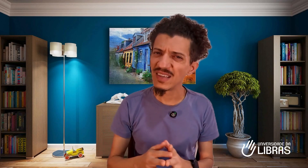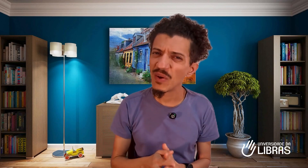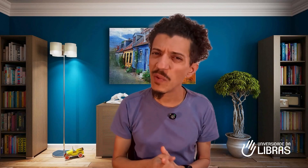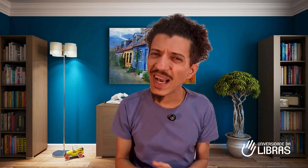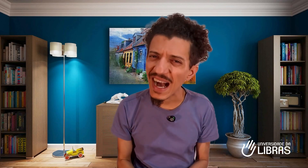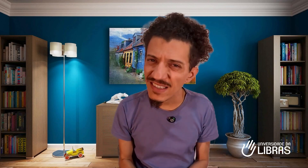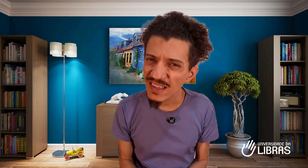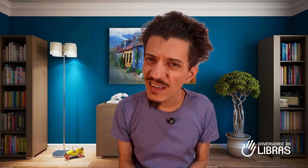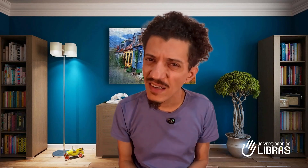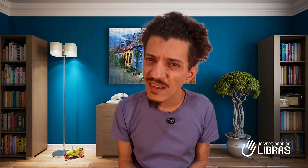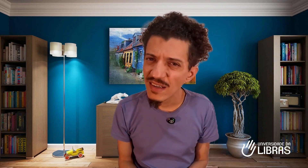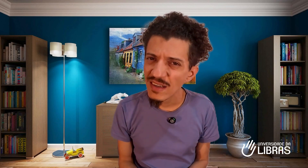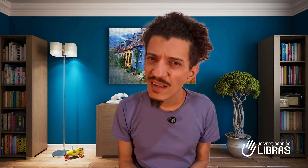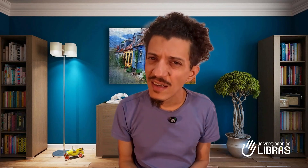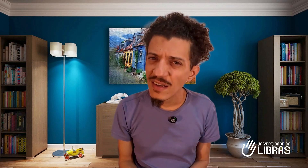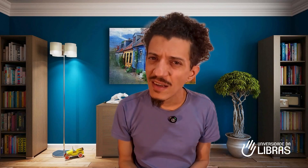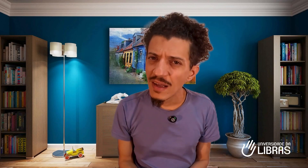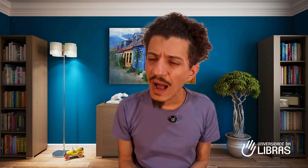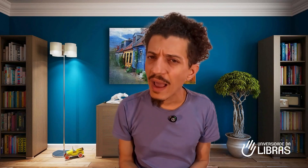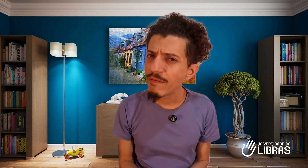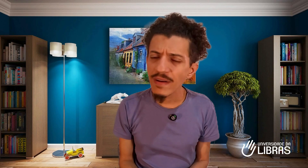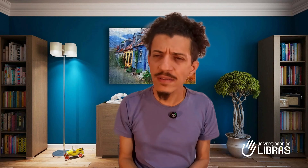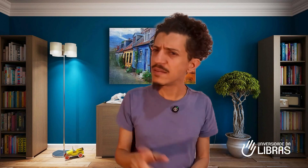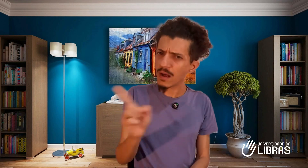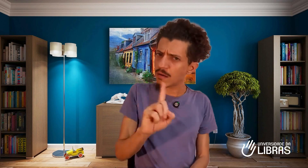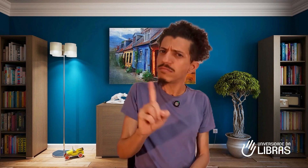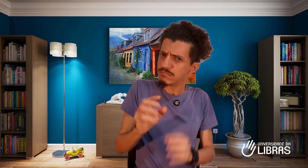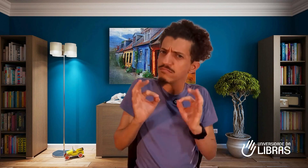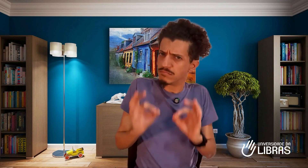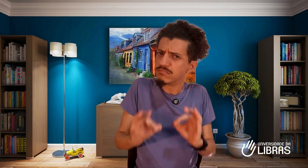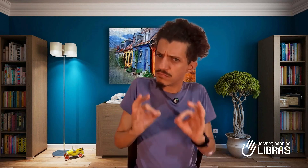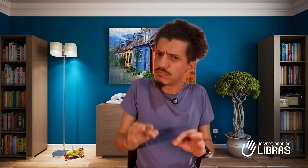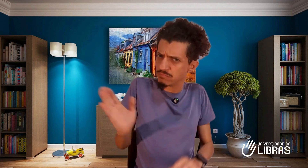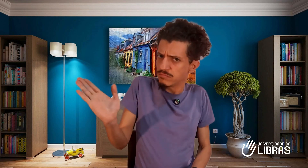em casa? Aí eu falei assim, não.